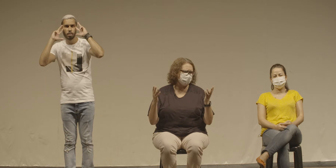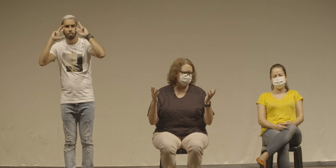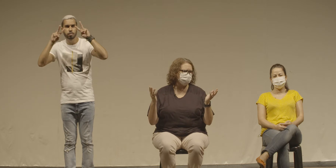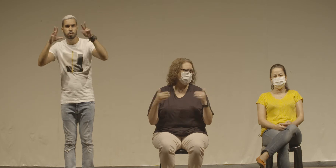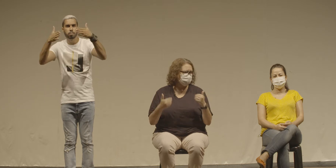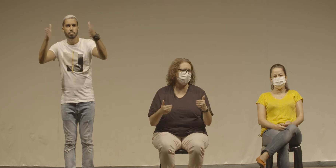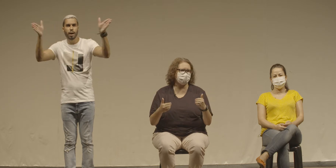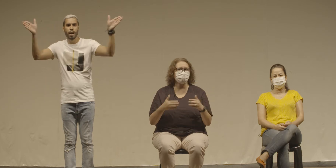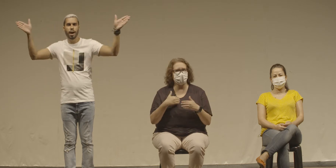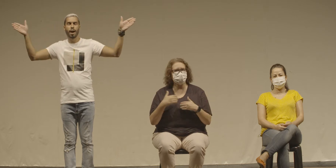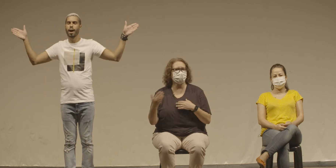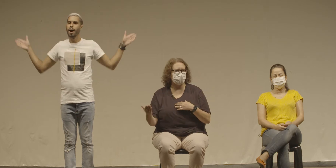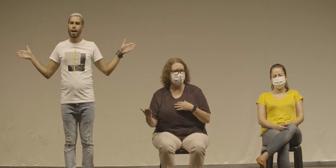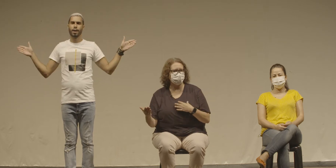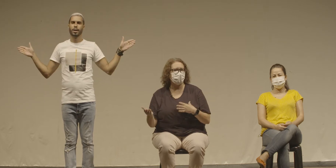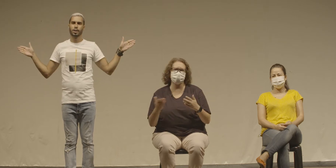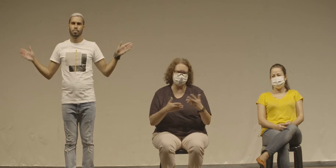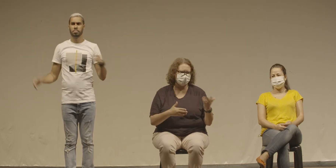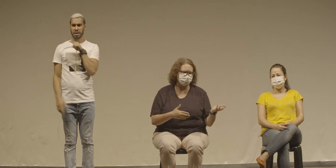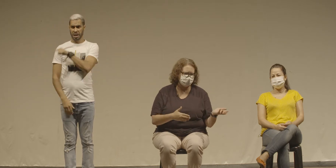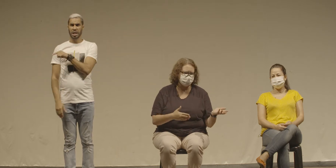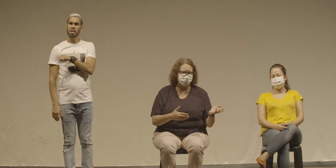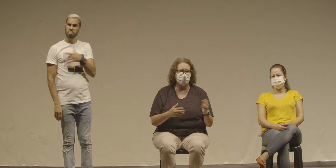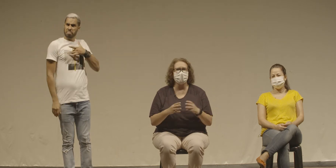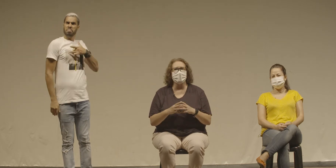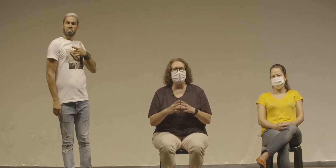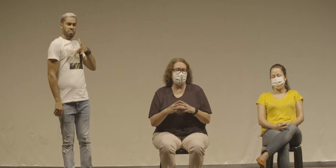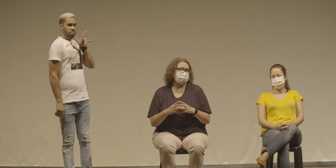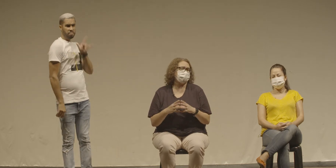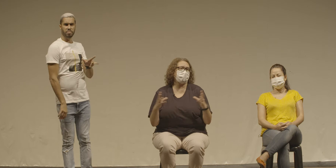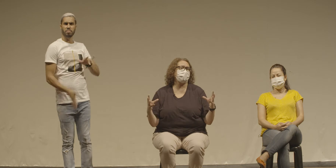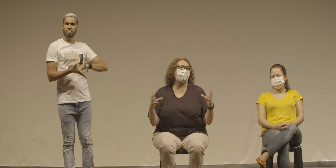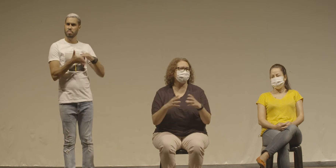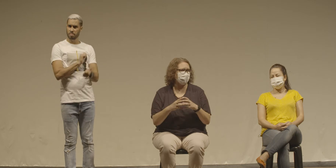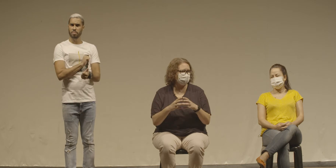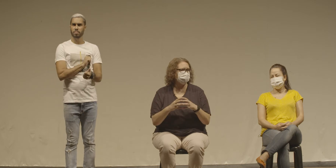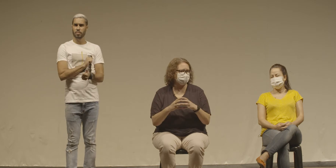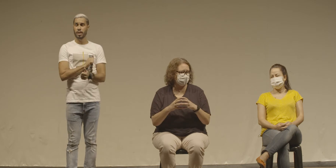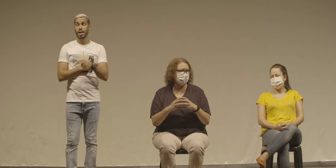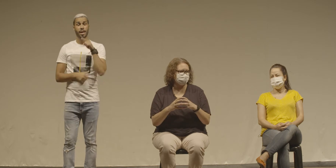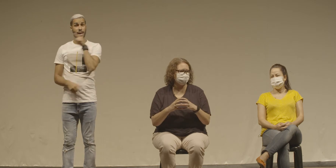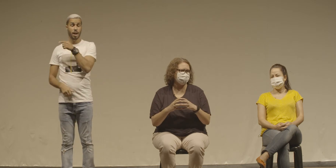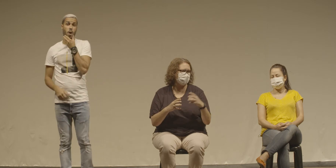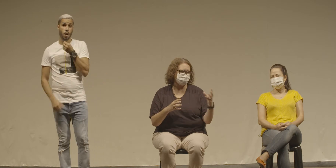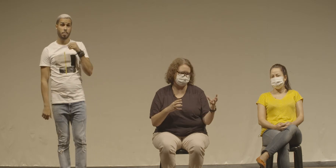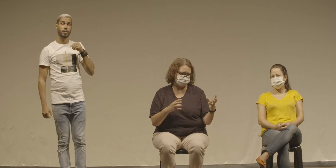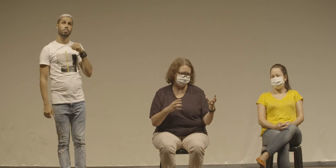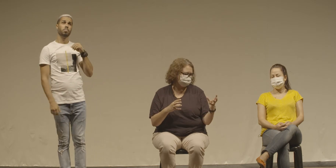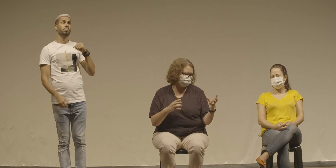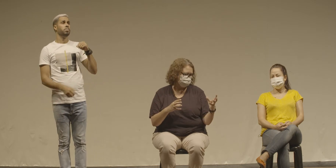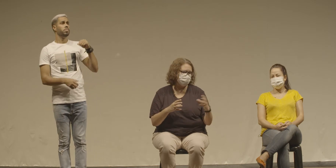por interesses, com certeza, não só de amor ao esporte, mas financeiros também, ele soube casar, né, a